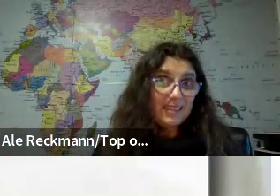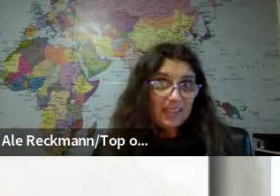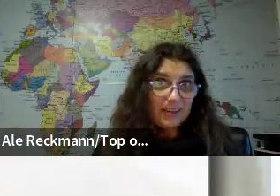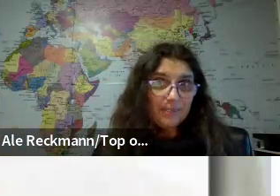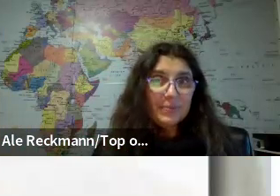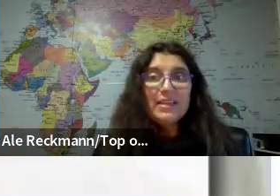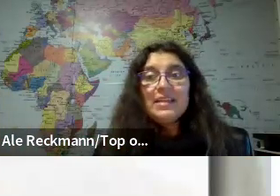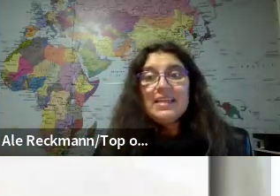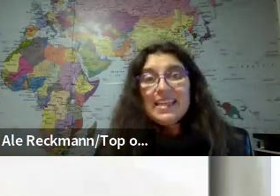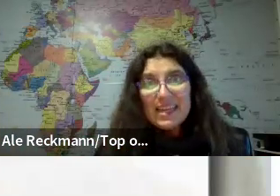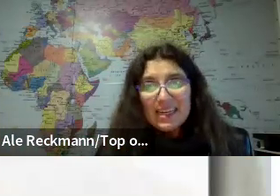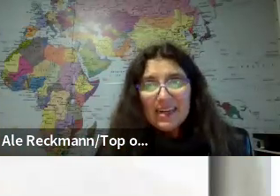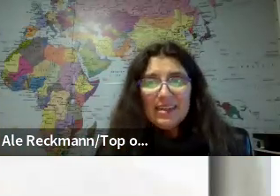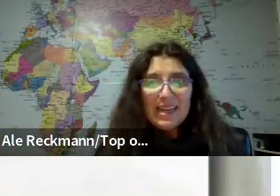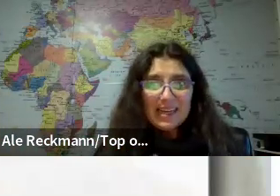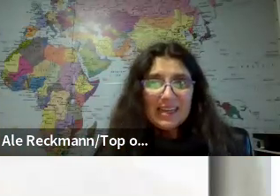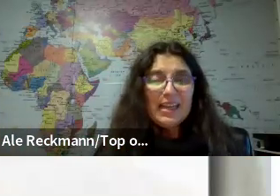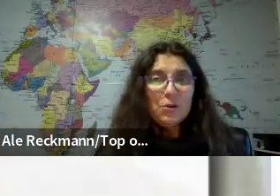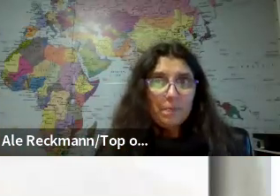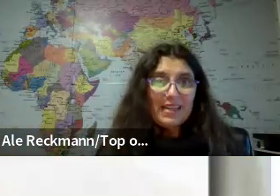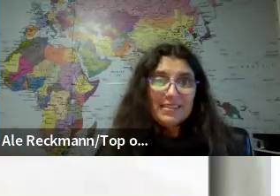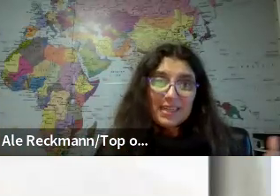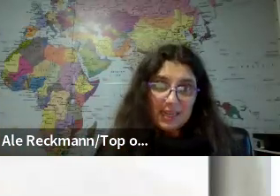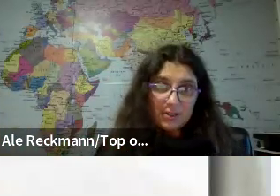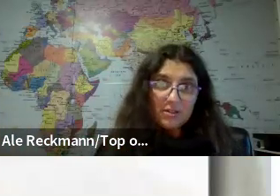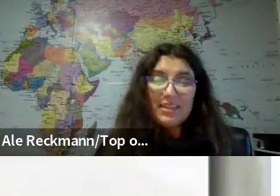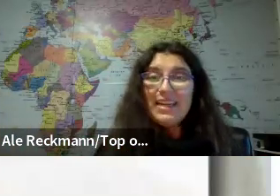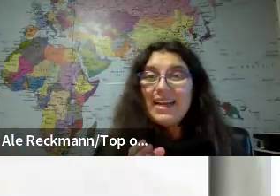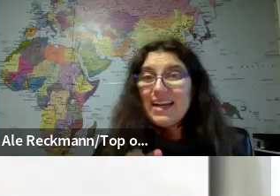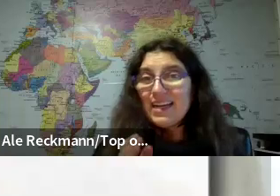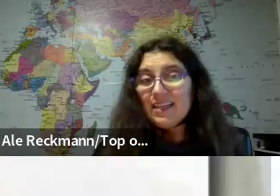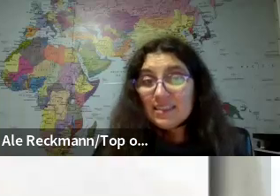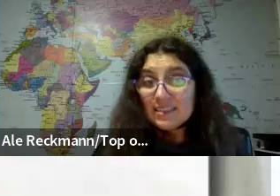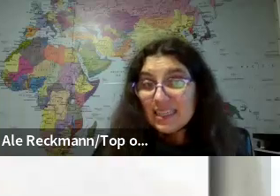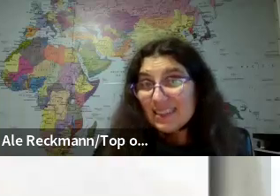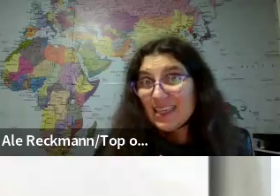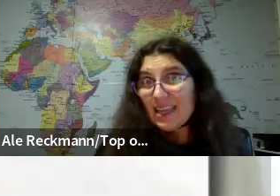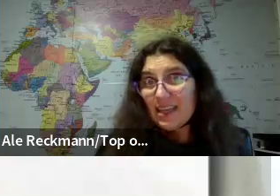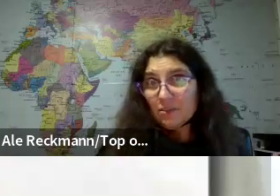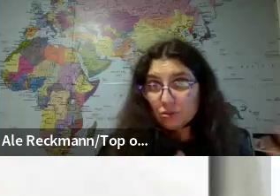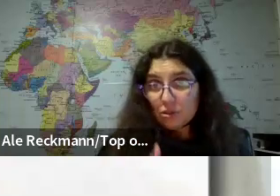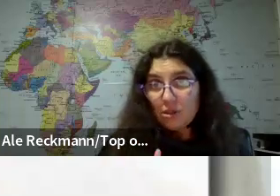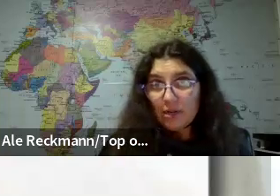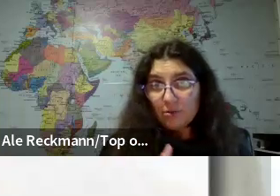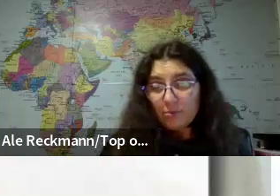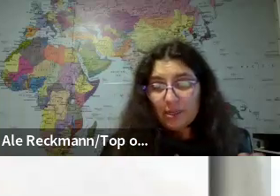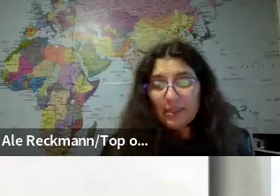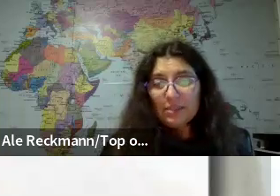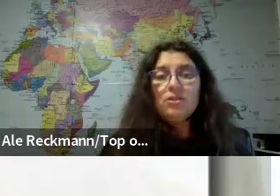cinta adhesiva y dejar la caja en un pallet cercano. La caja ya sellada con todos los bombones